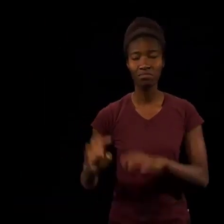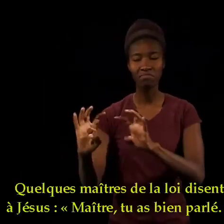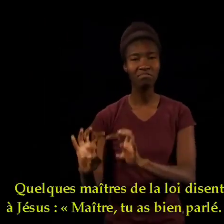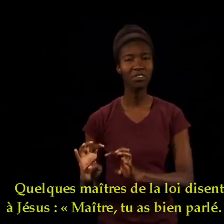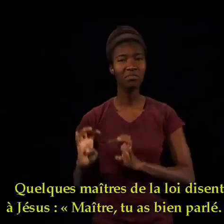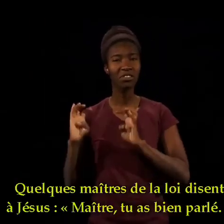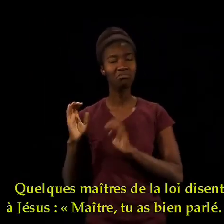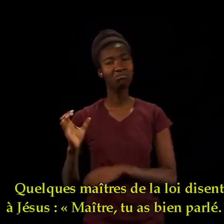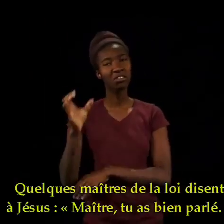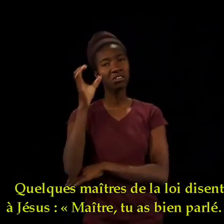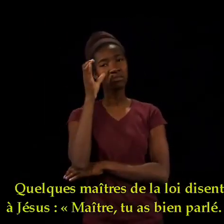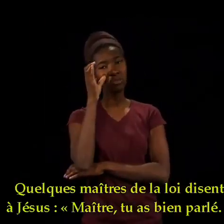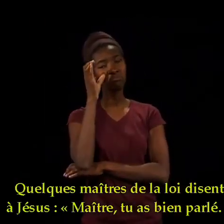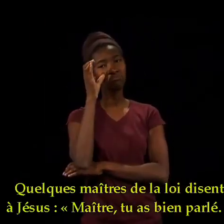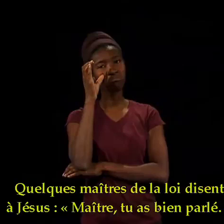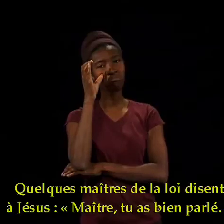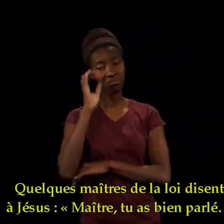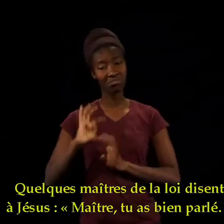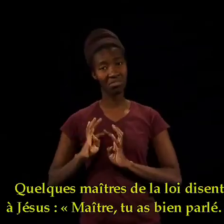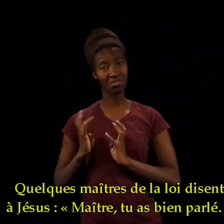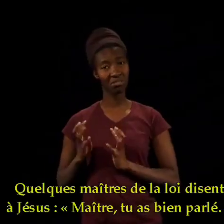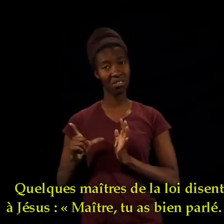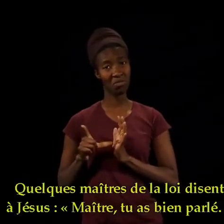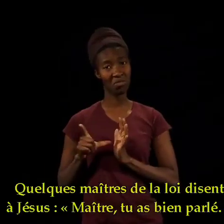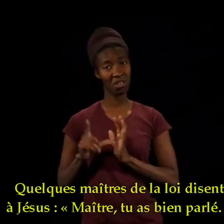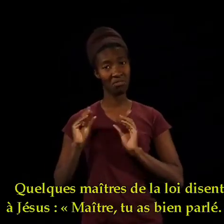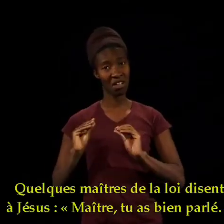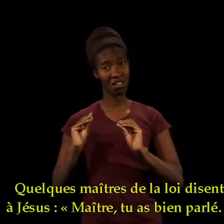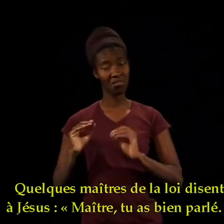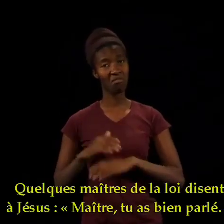Quelques maîtres de la loi disent à Jésus: Maître, tu as bien parlé.